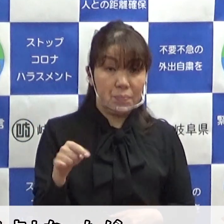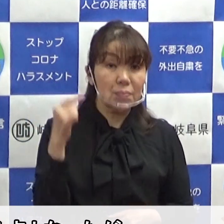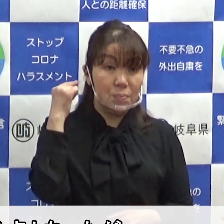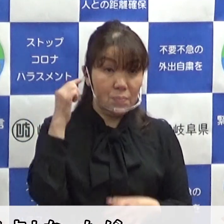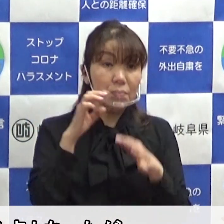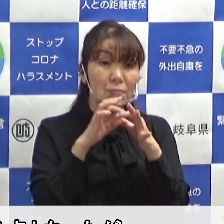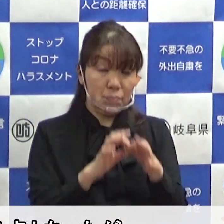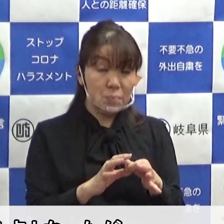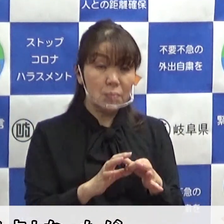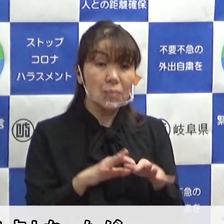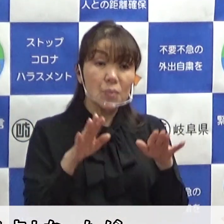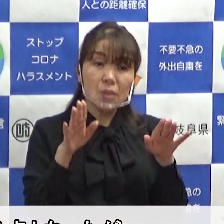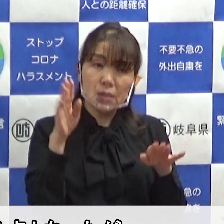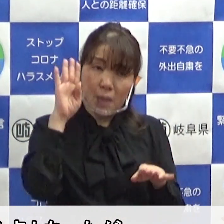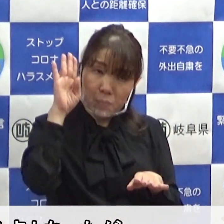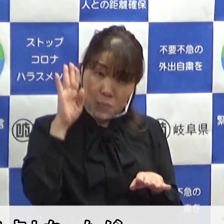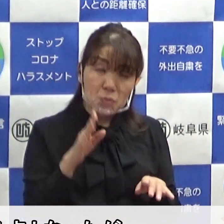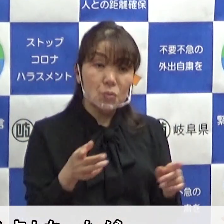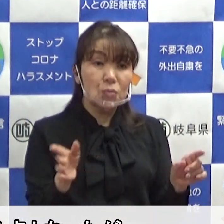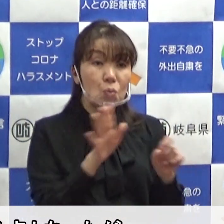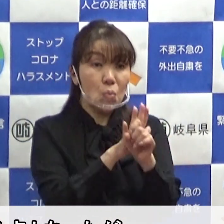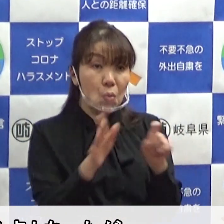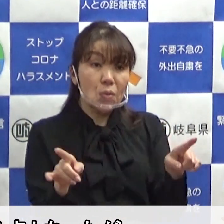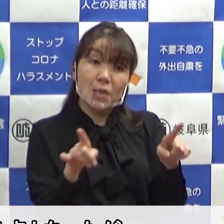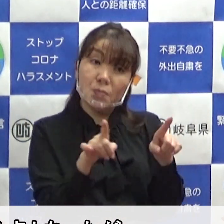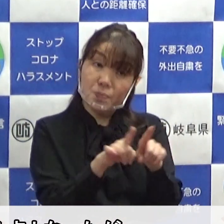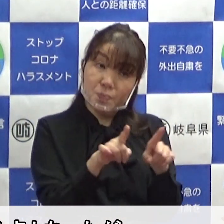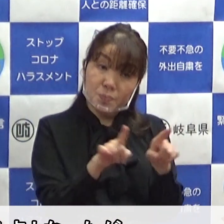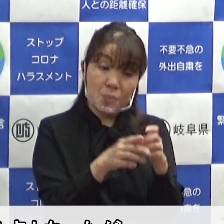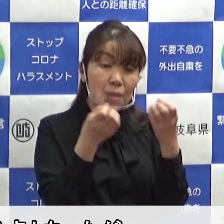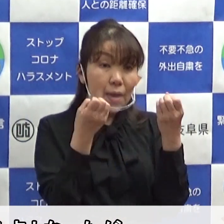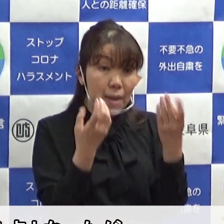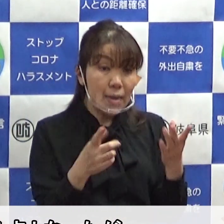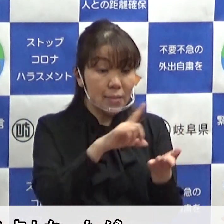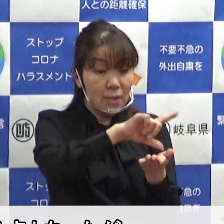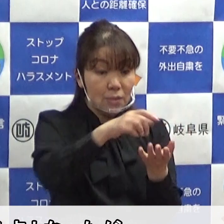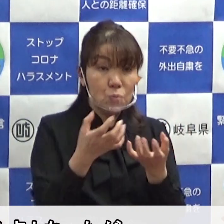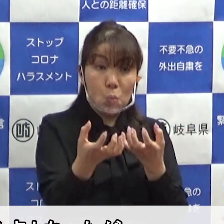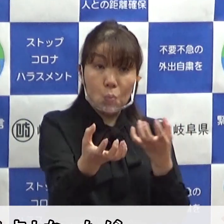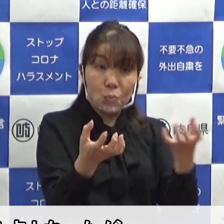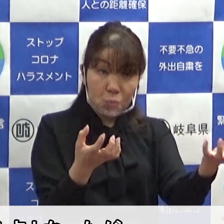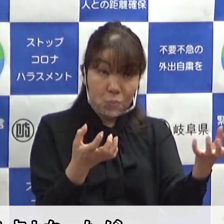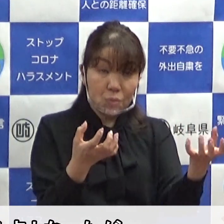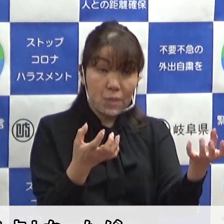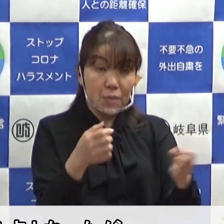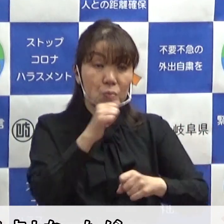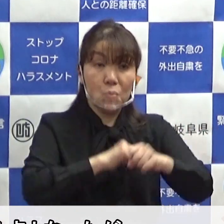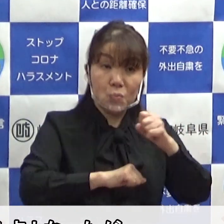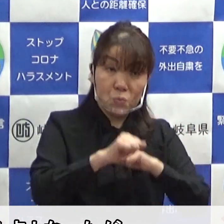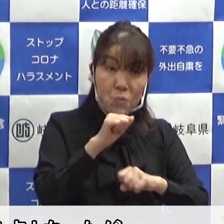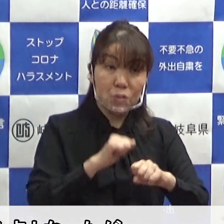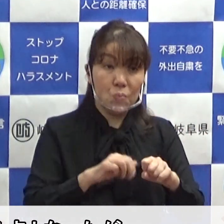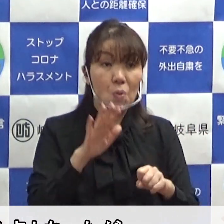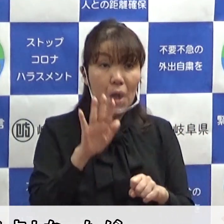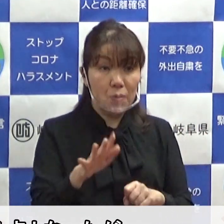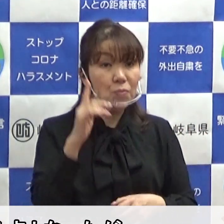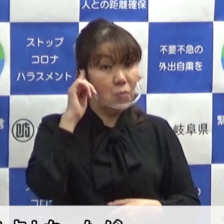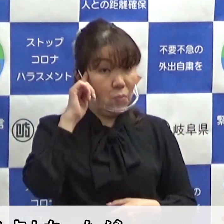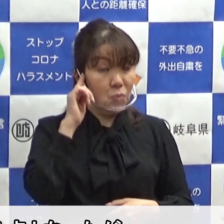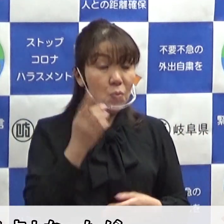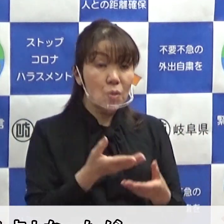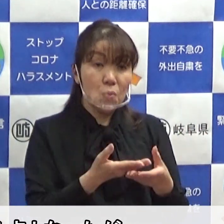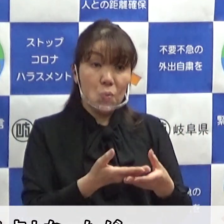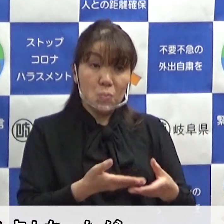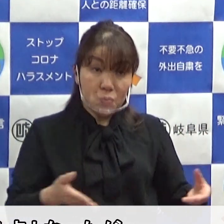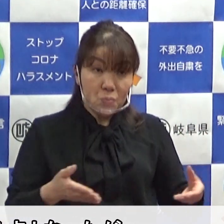そらく、まあ、このウィズコロナとともに新たな地方分散の動きが出てくると思いますし、まあ、それの受け皿